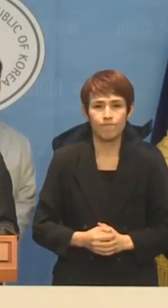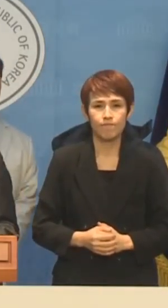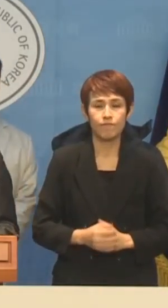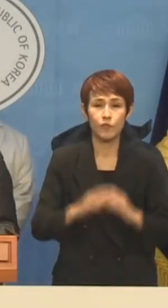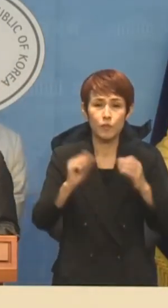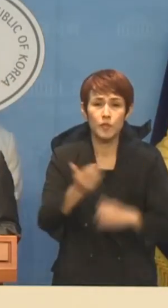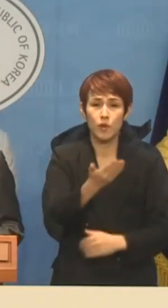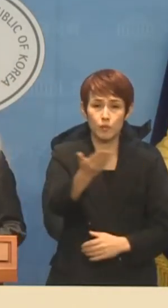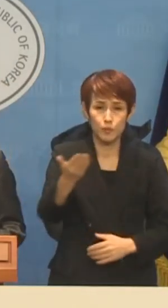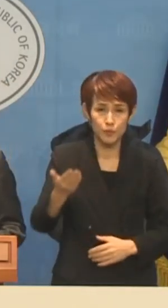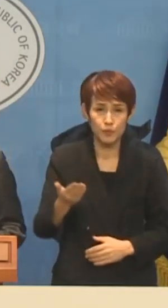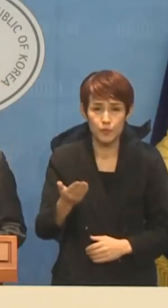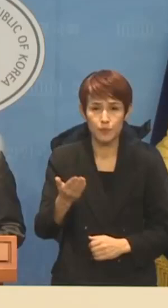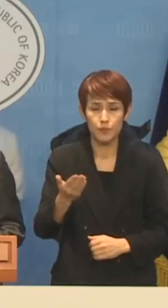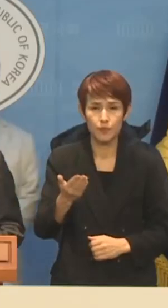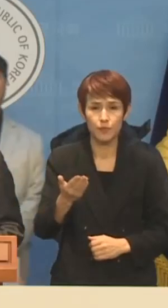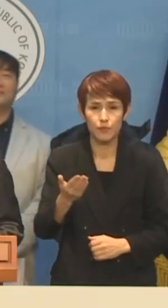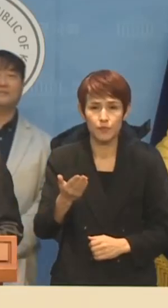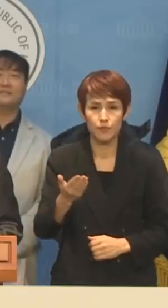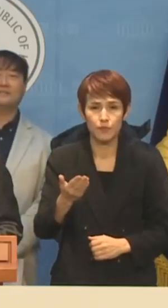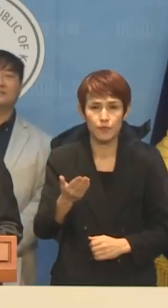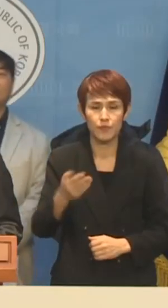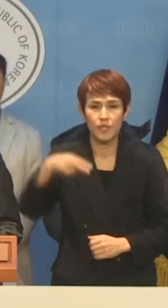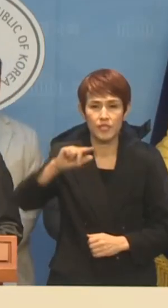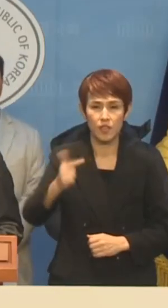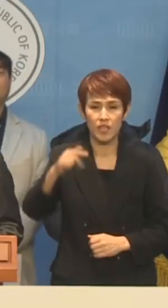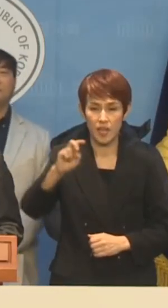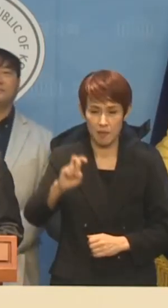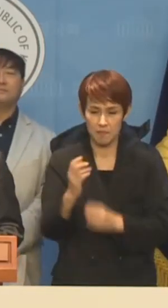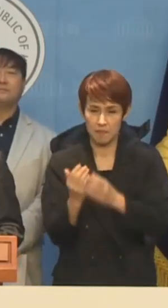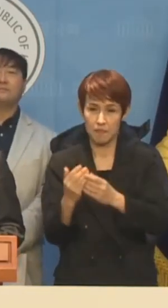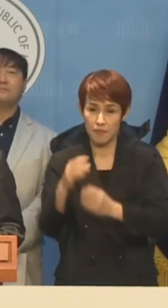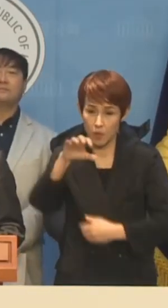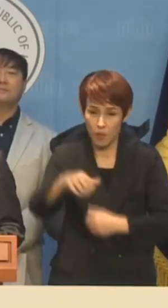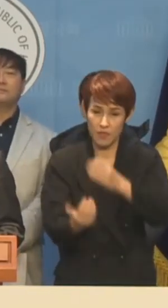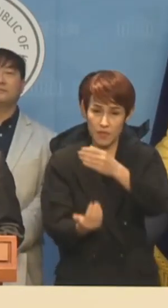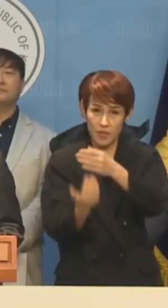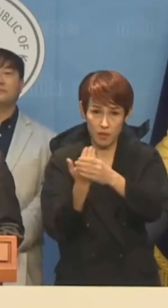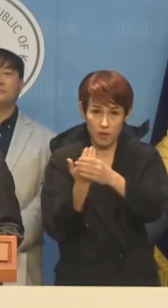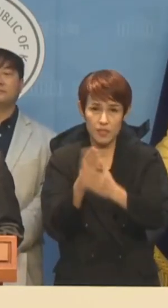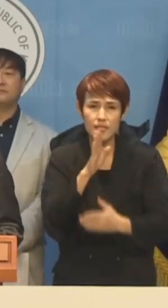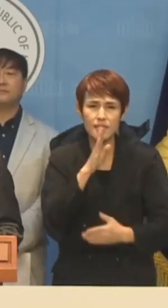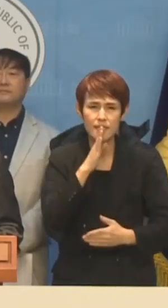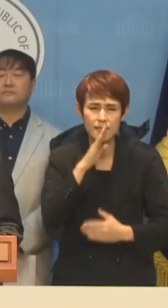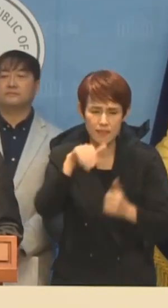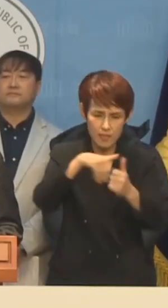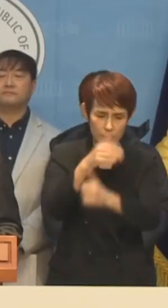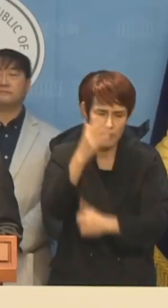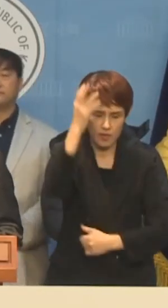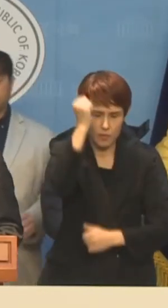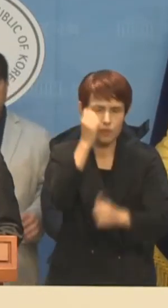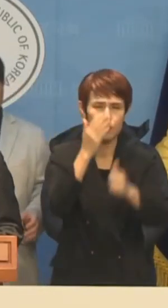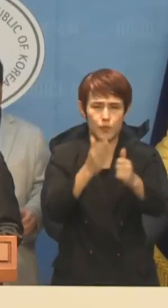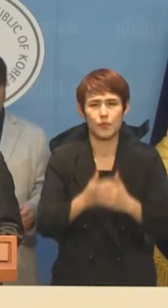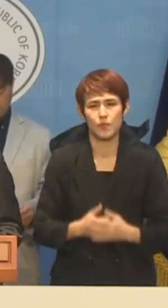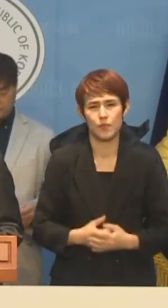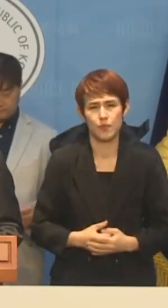존경하는 국민 여러분, 성감학원 사건의 진실을 기억해 주십시오.